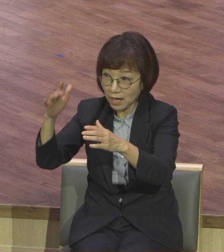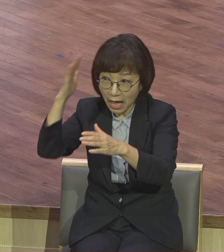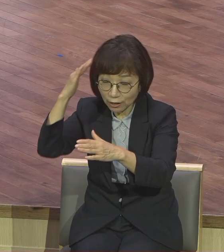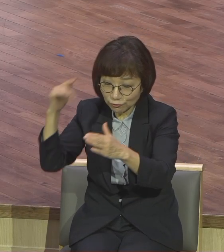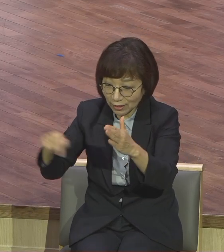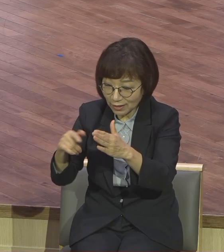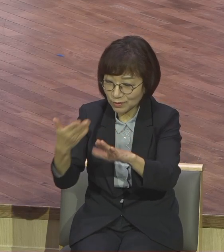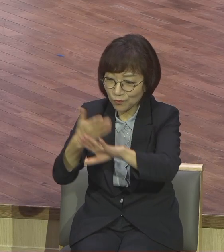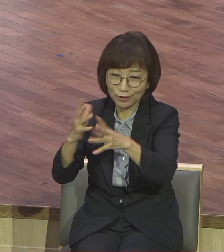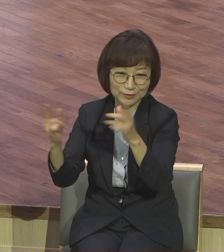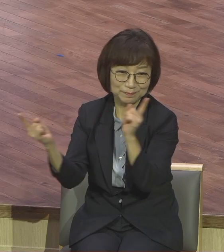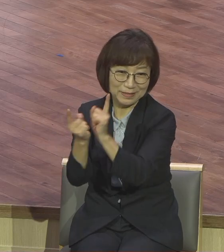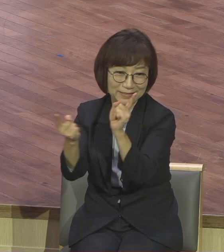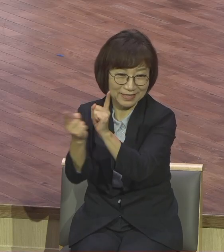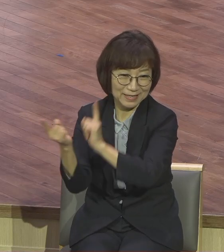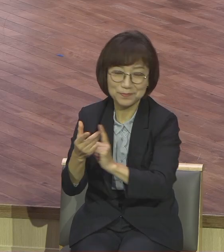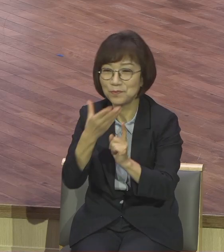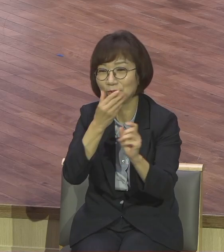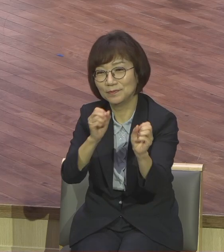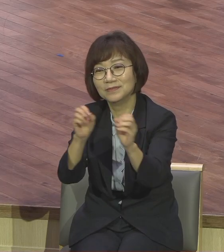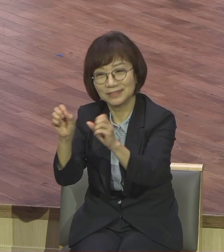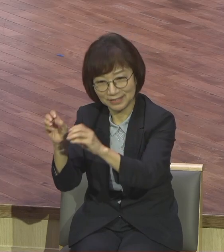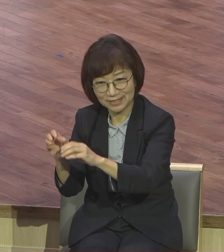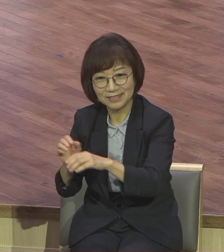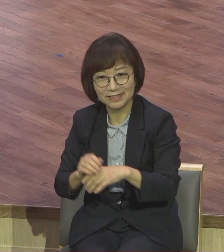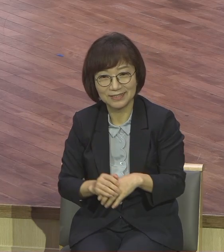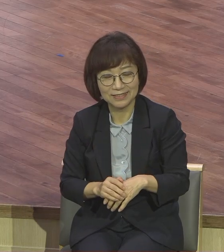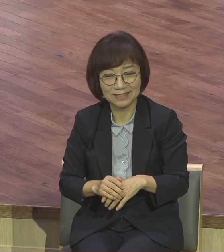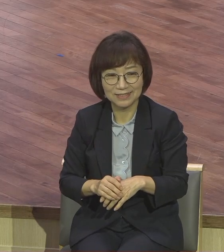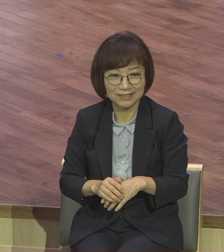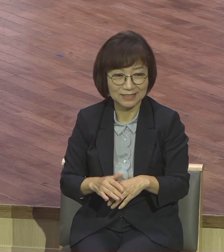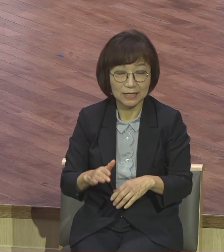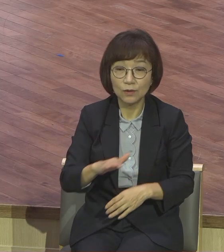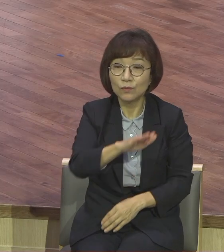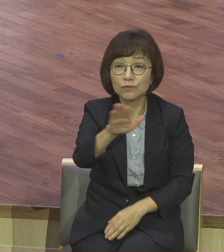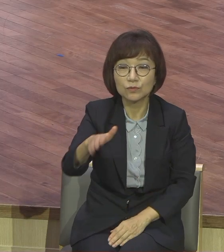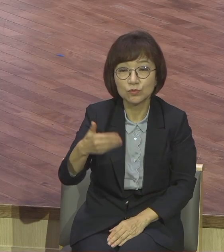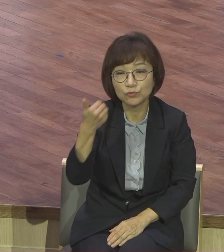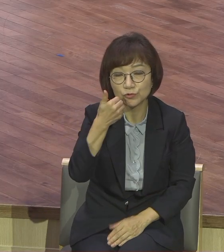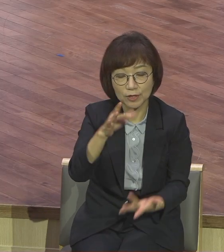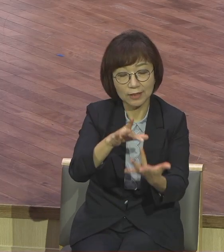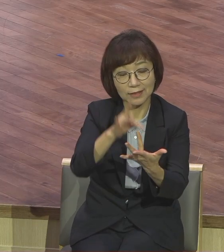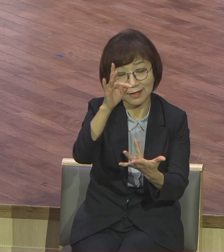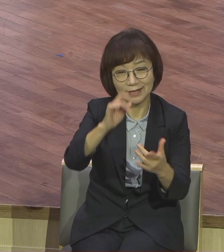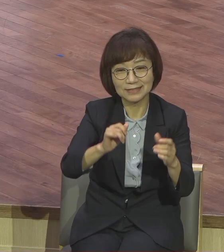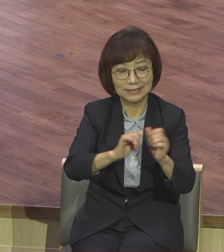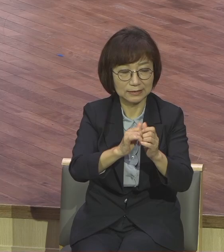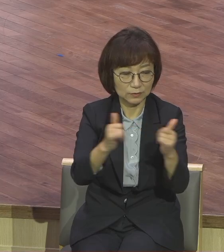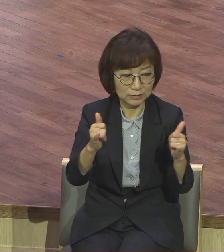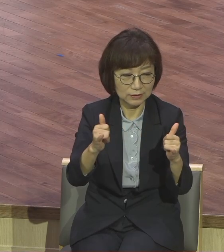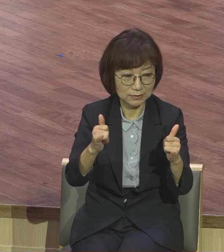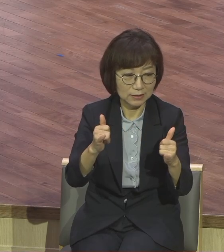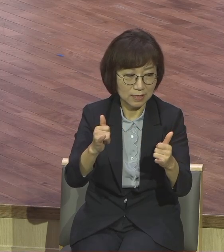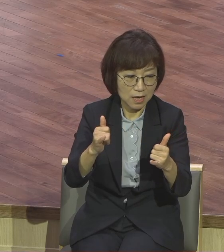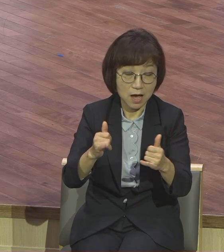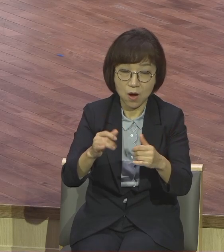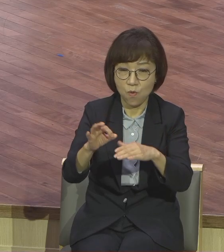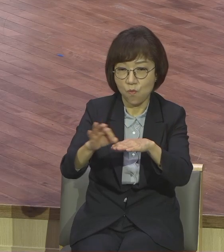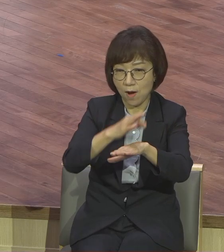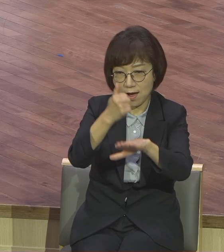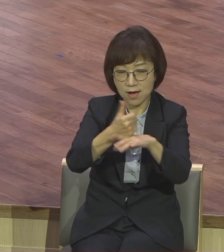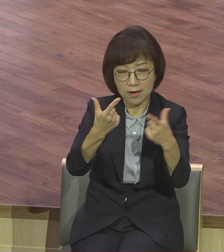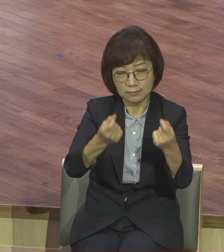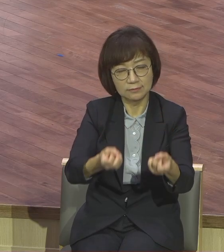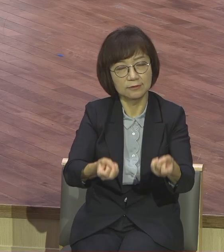아멘. 그래서 우리가요 이 택하신 족속 왕 같은 제사장 거룩한 나라 하나님의 소유 막